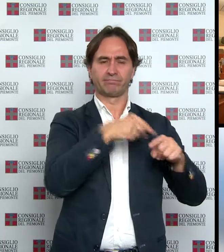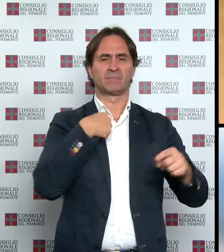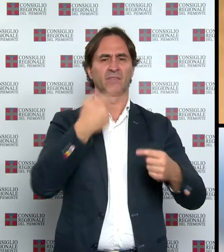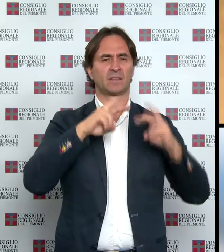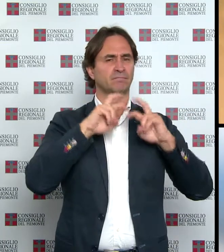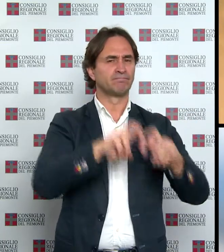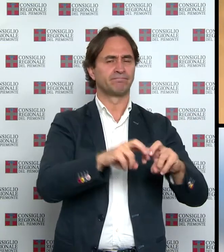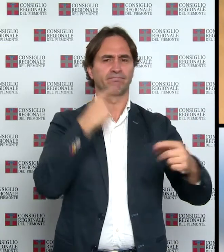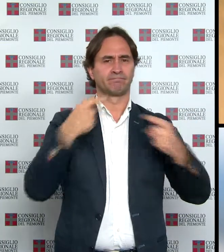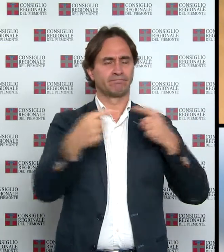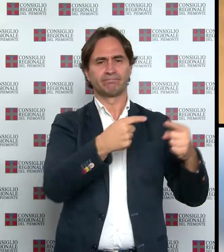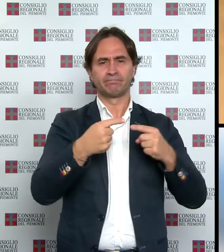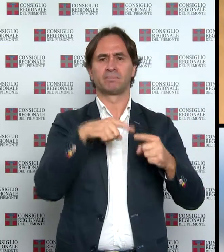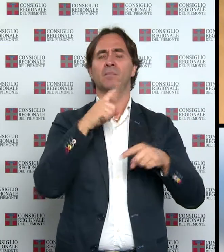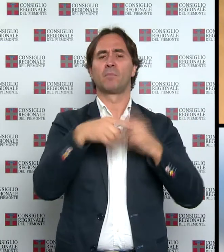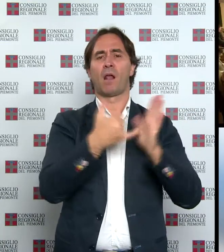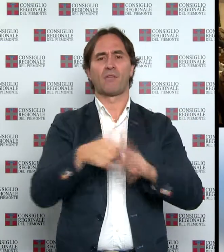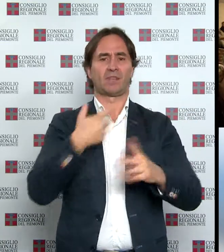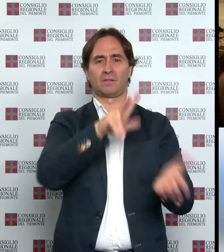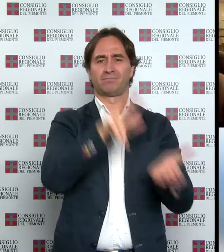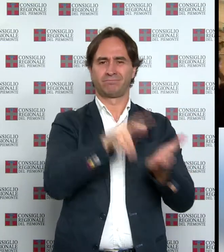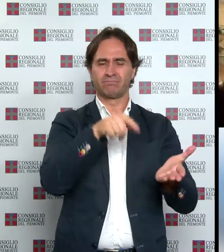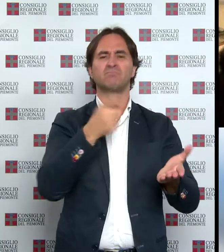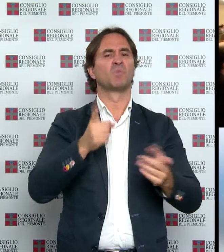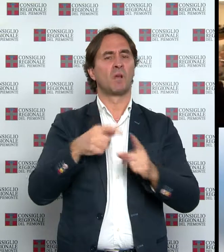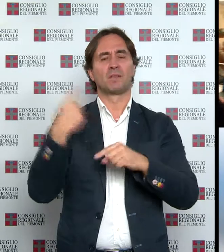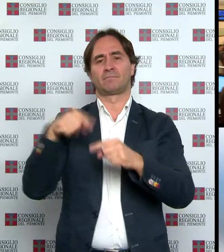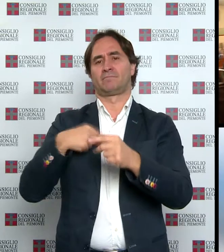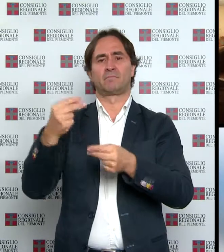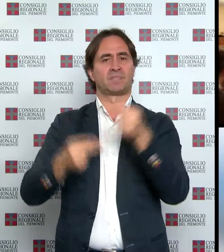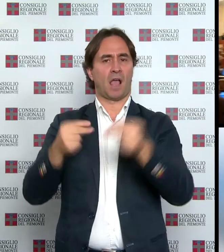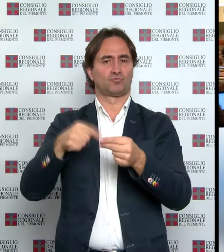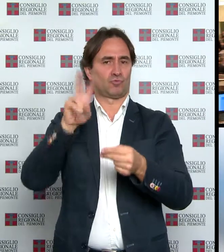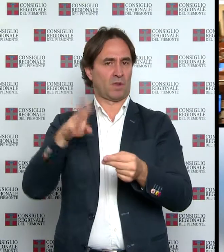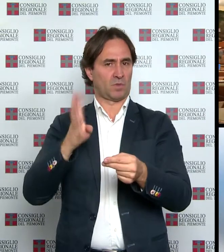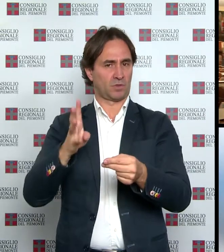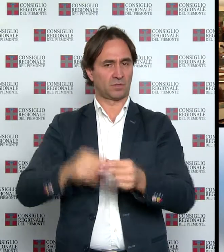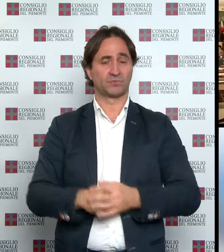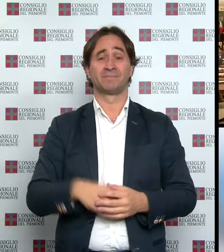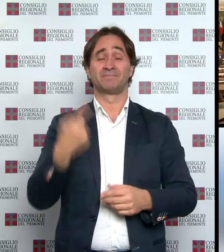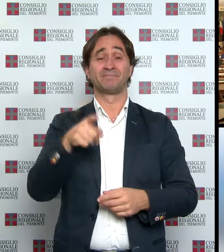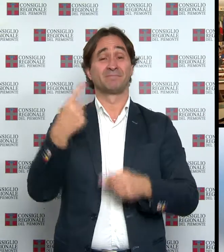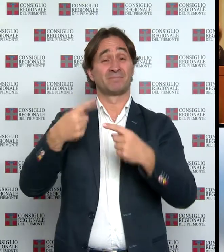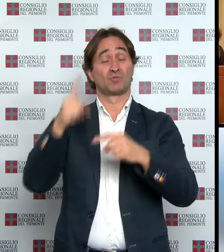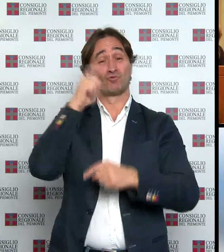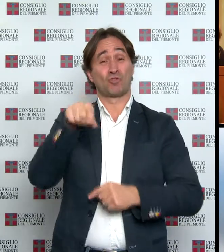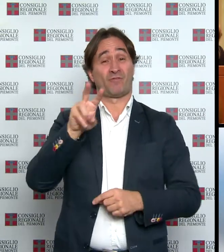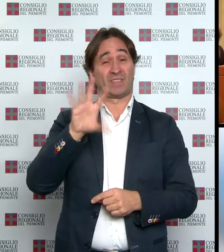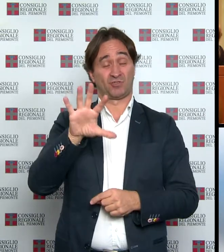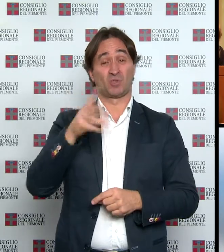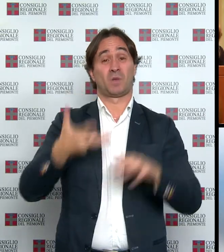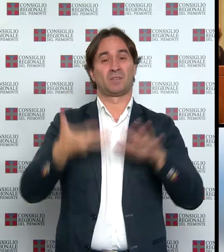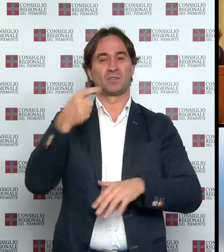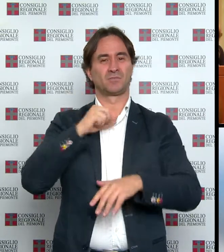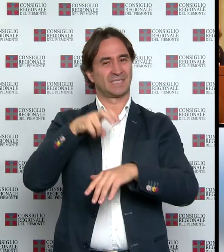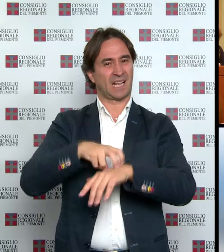e approvato l'assestamento al bilancio 2014. Inoltre, nella seduta del 25, l'assessore alla sanità ha